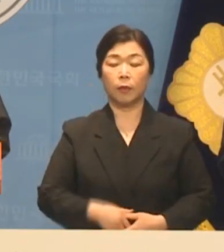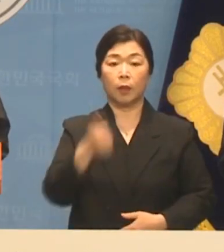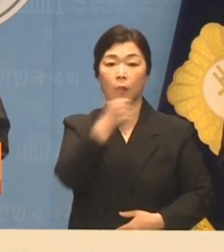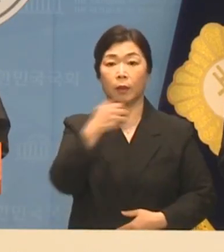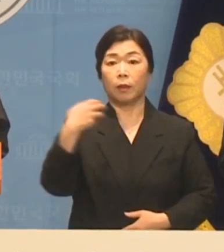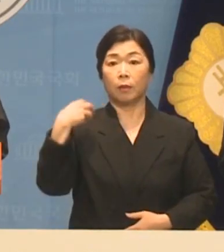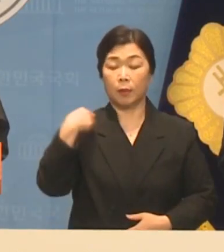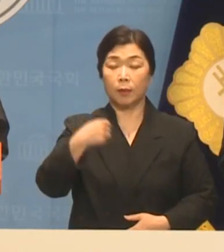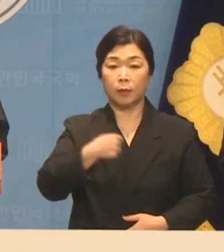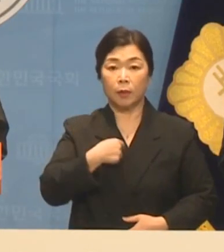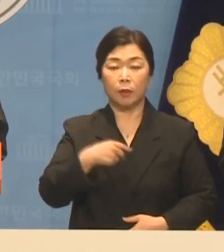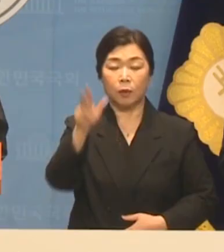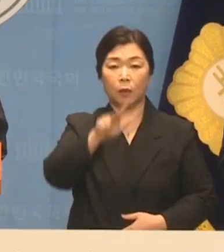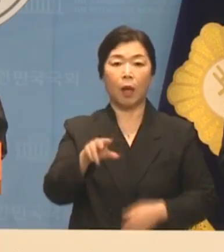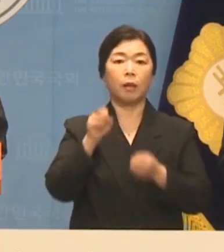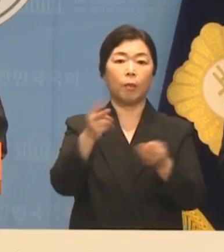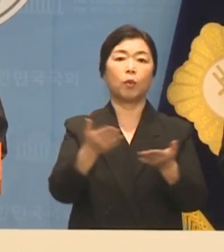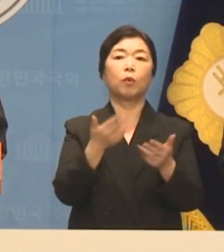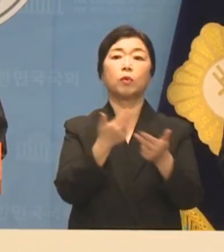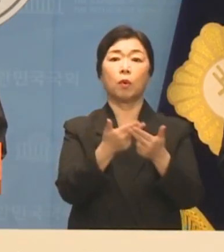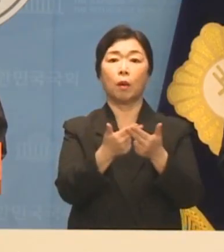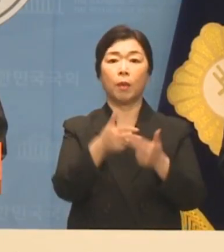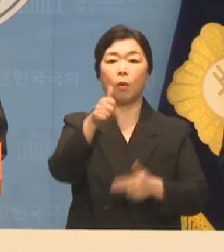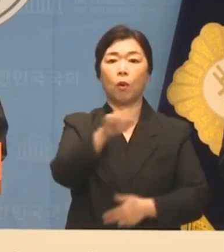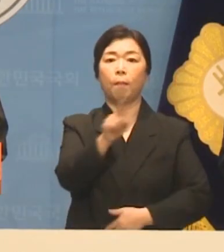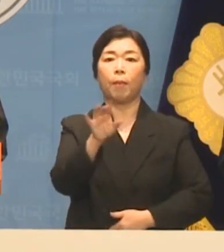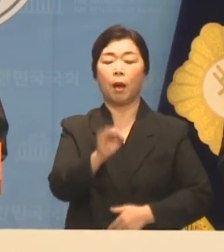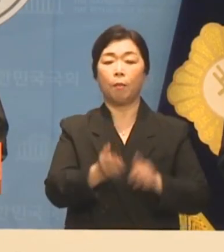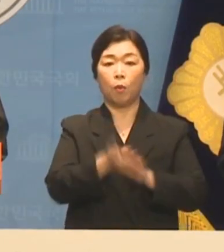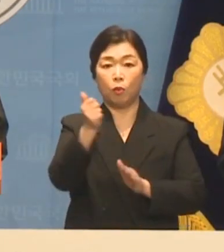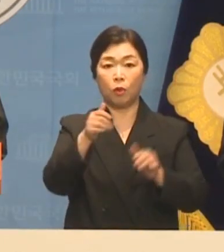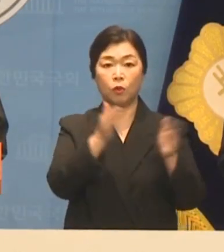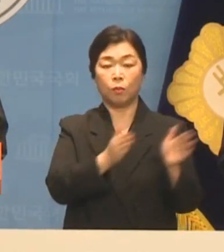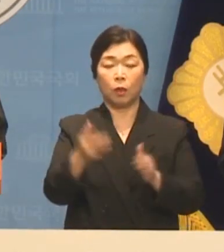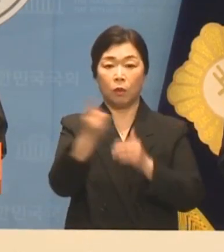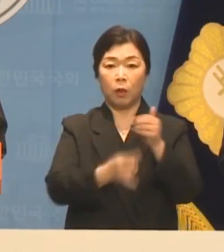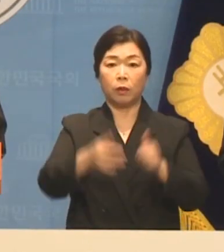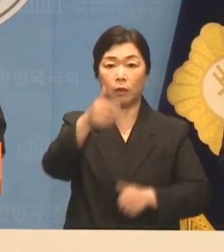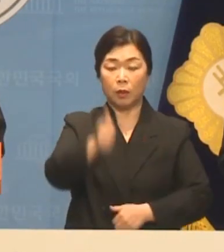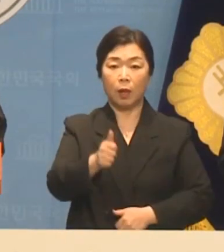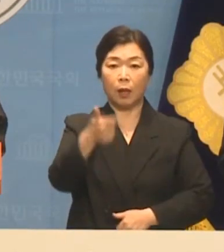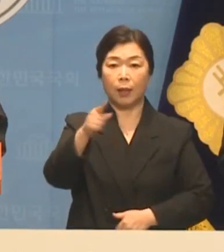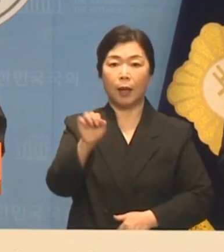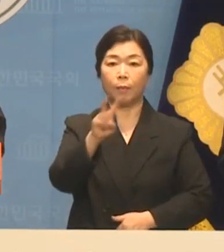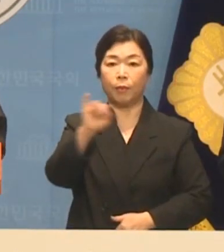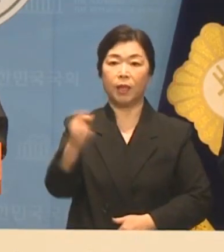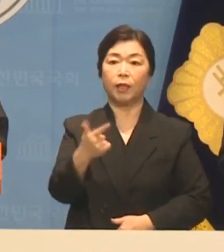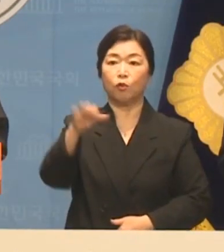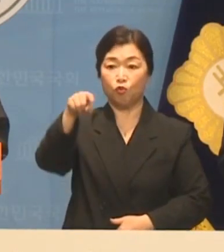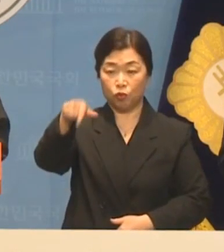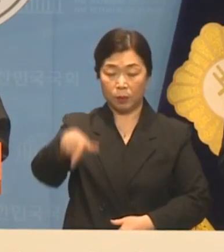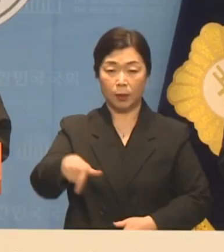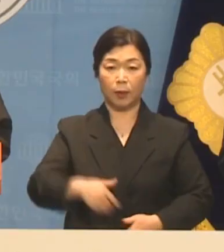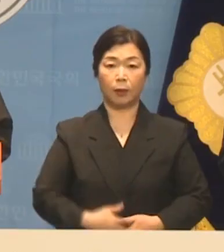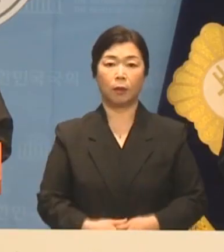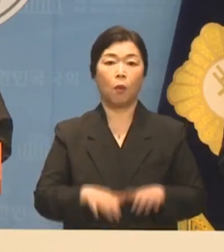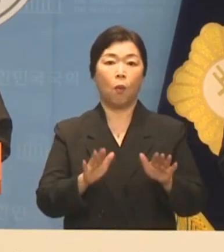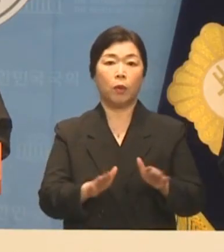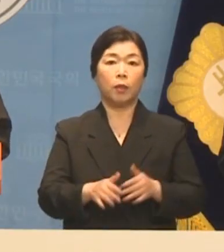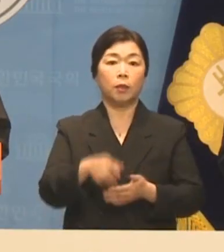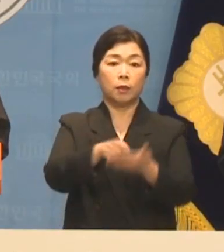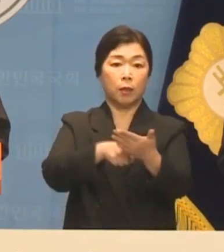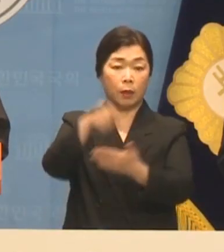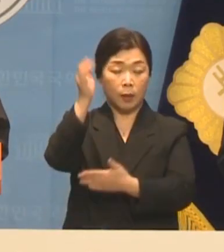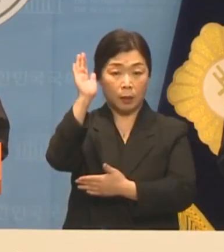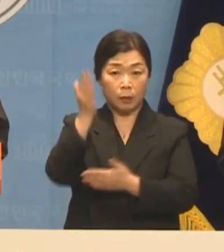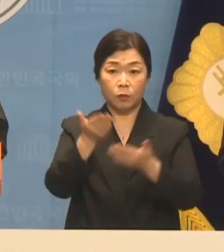맡은 저는 전국택배노동조합 쿠팡본부 준비위원장 강민욱입니다. 오늘 기자회견은